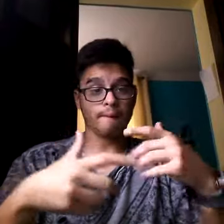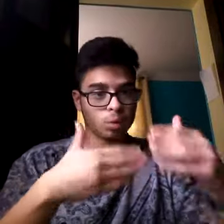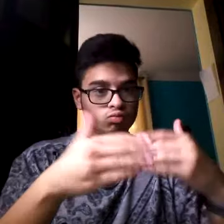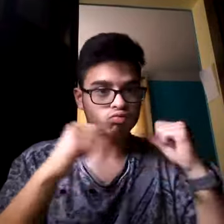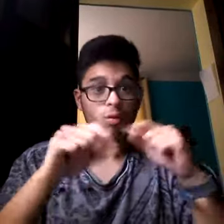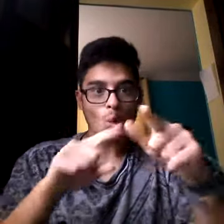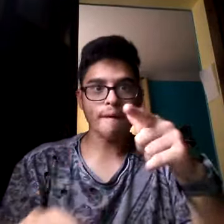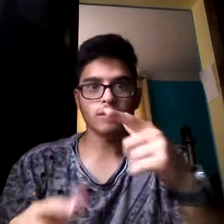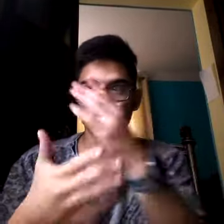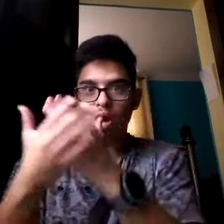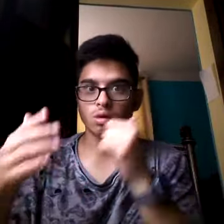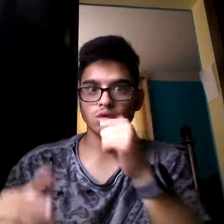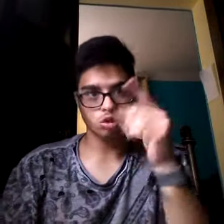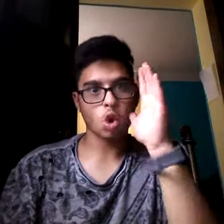provocó confusión entre los mexicanos.